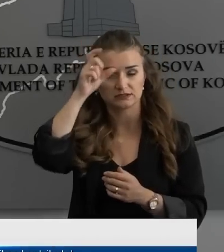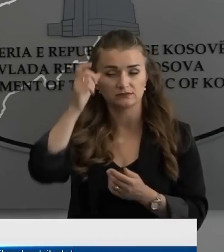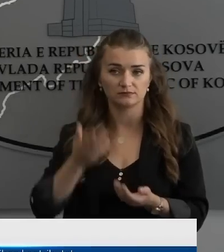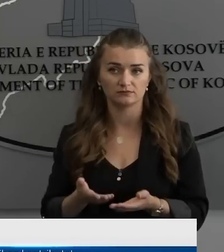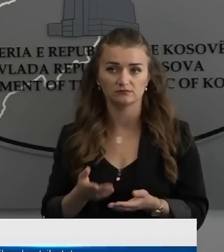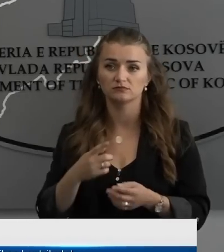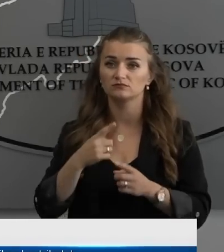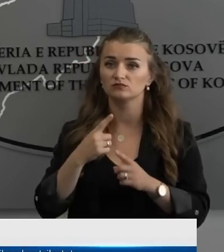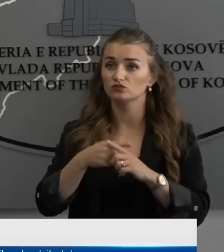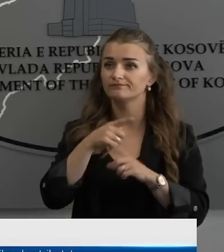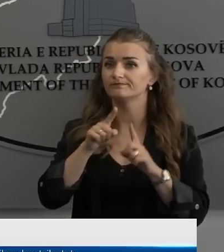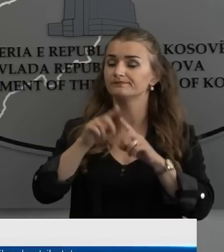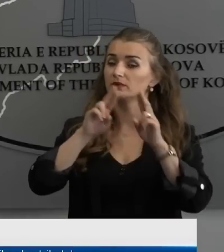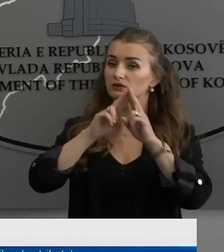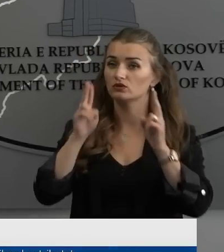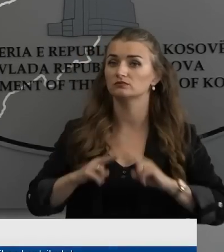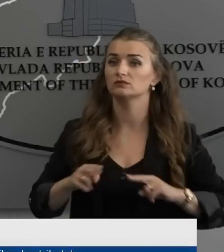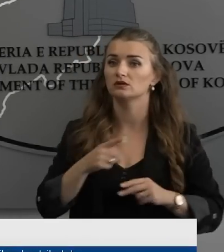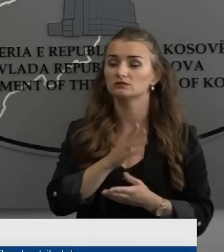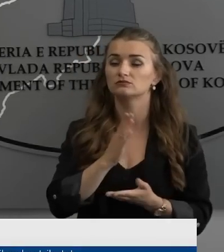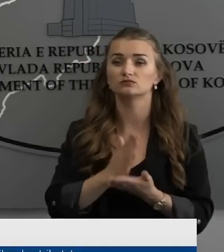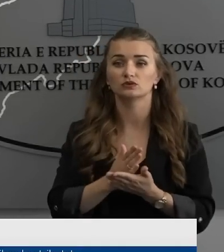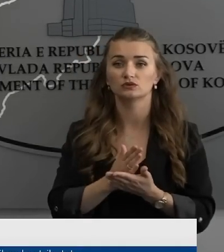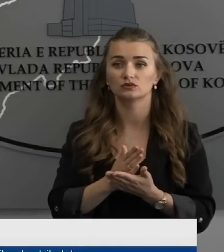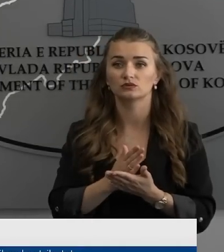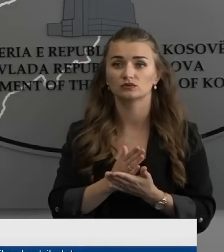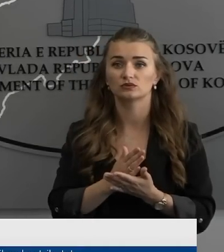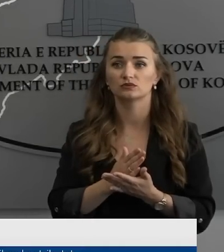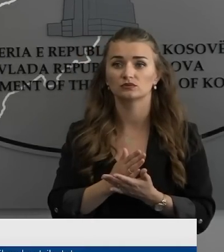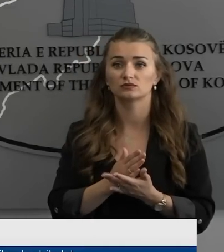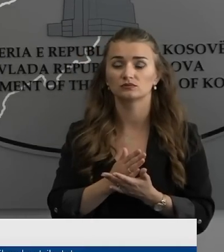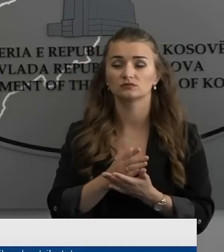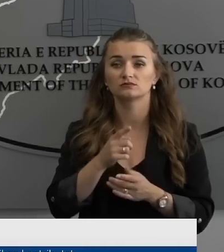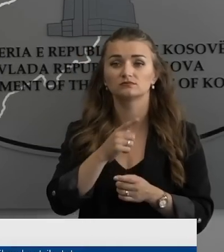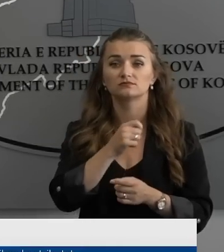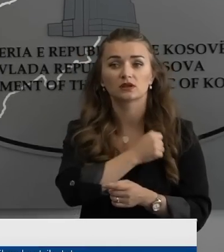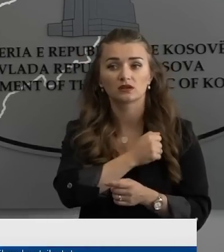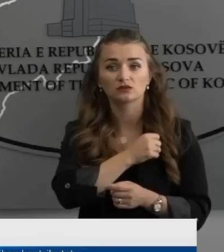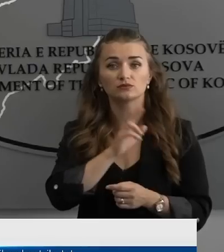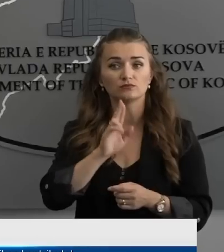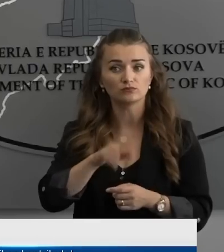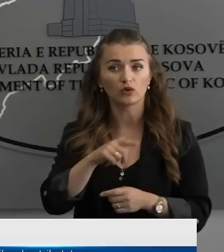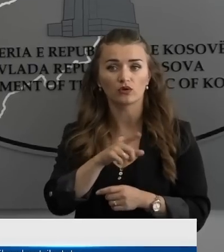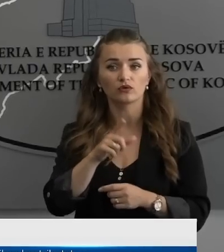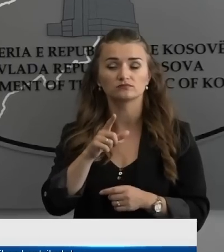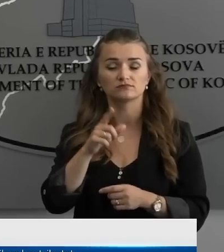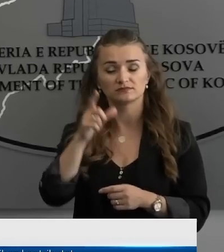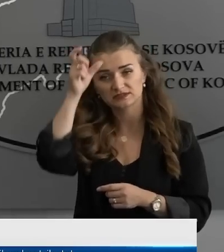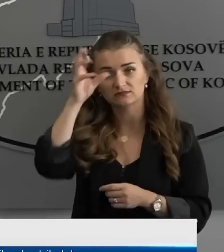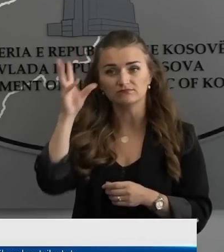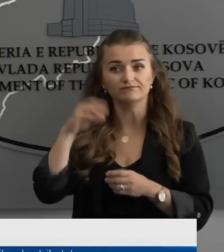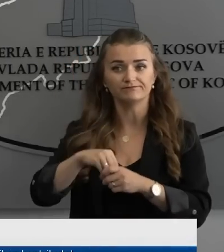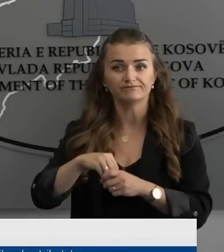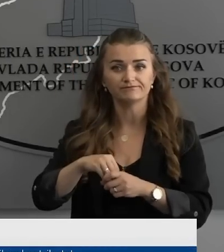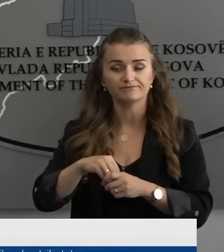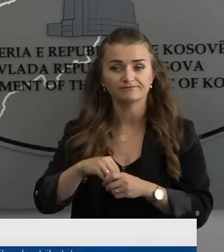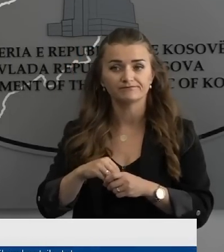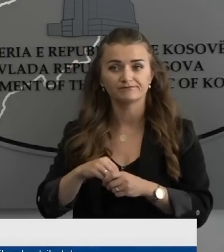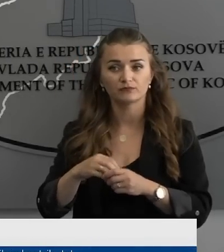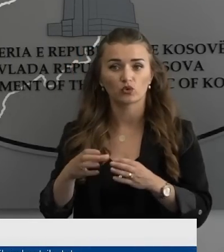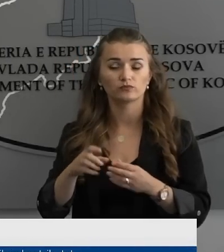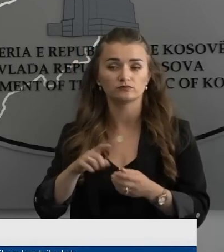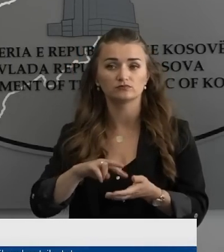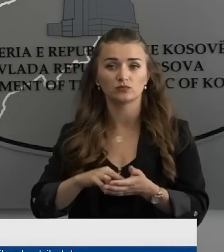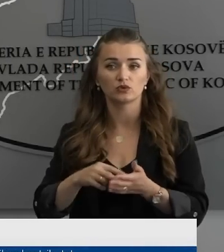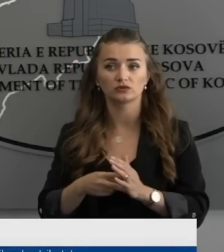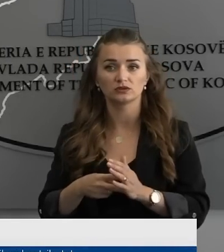kanë arritur që ta plotësojnë premtimin ndaj meje për pjesëmarrjen e listës serbe, kur ajo ka qenë shumë më normale se